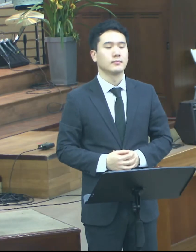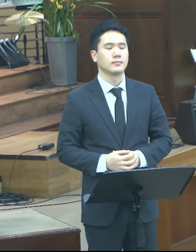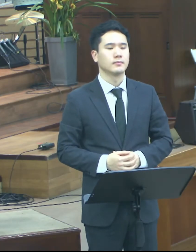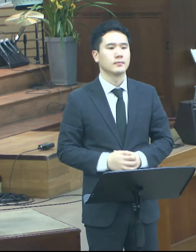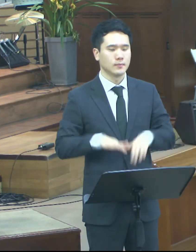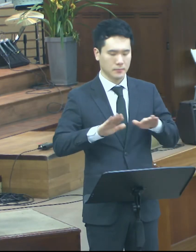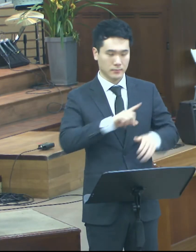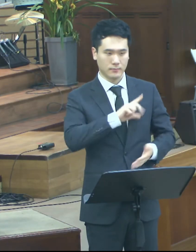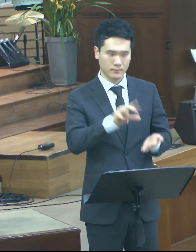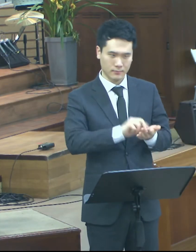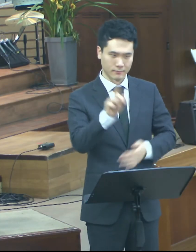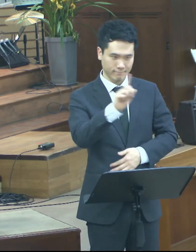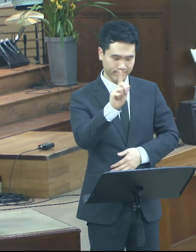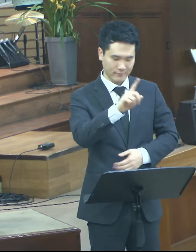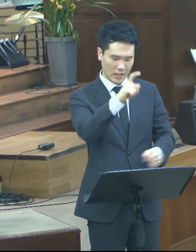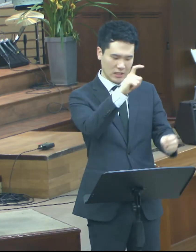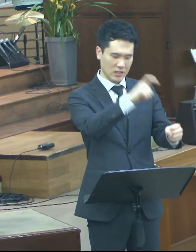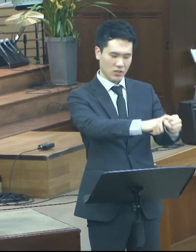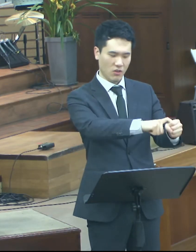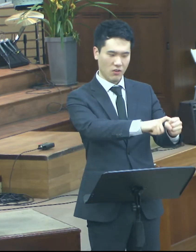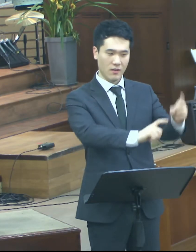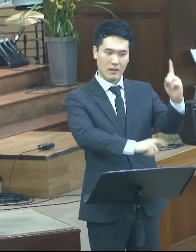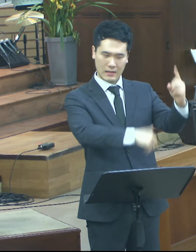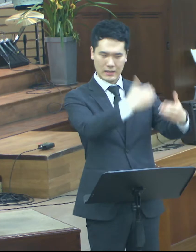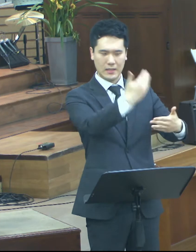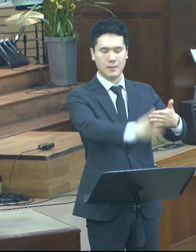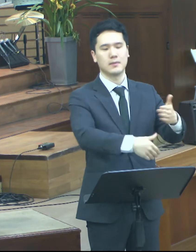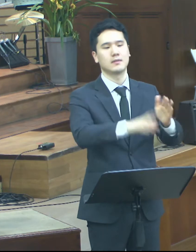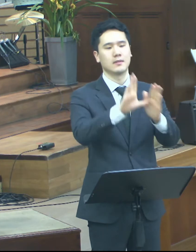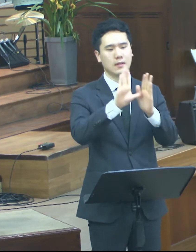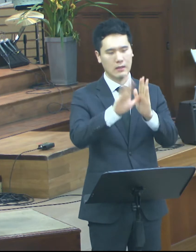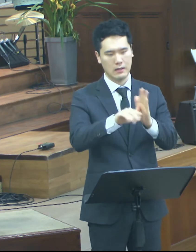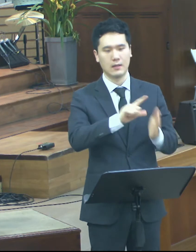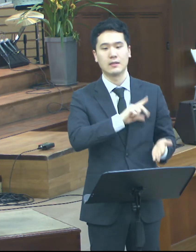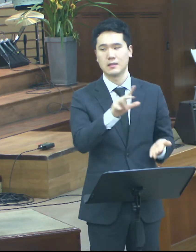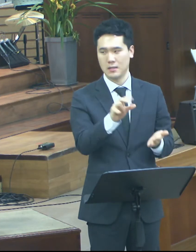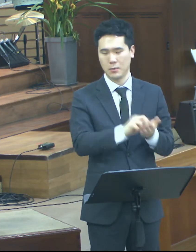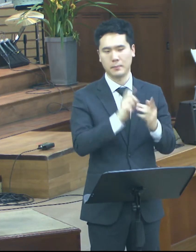오늘 제목은요, 떡이 한 개 남았을 때 이런 제목의 말씀입니다.